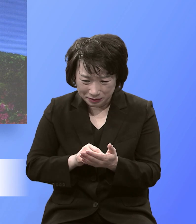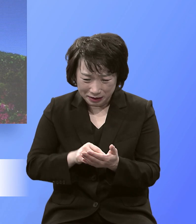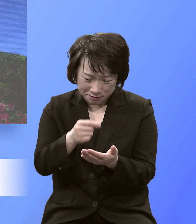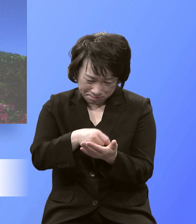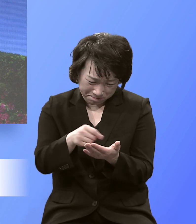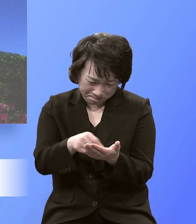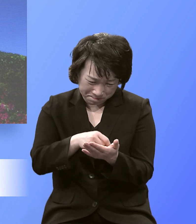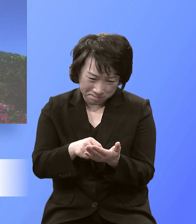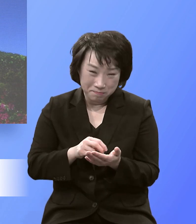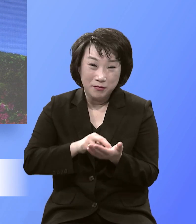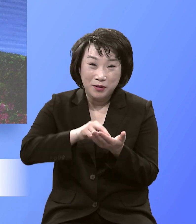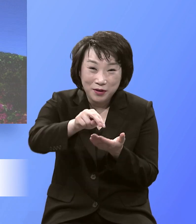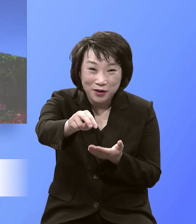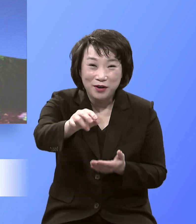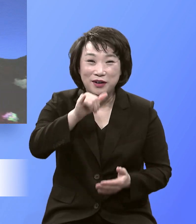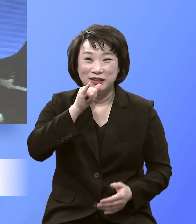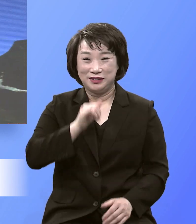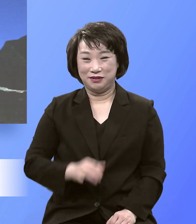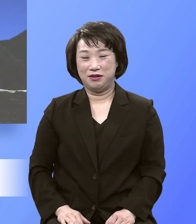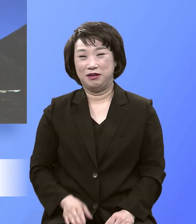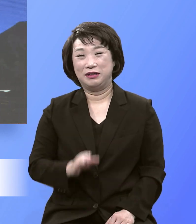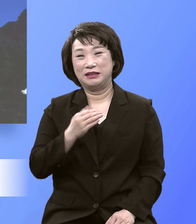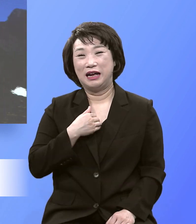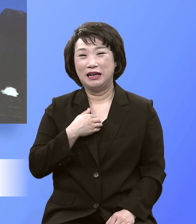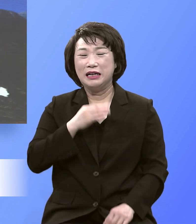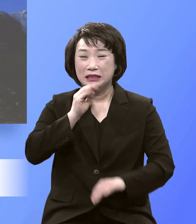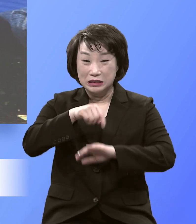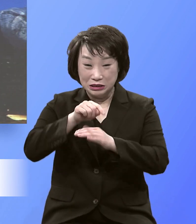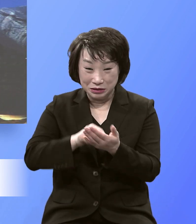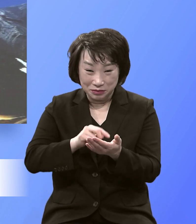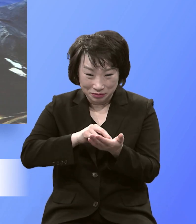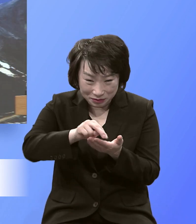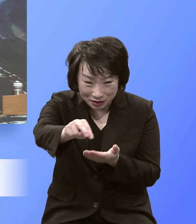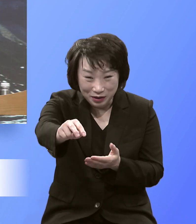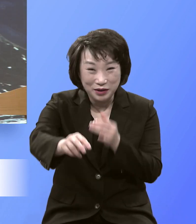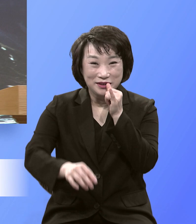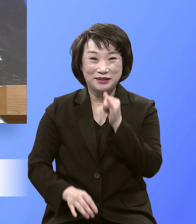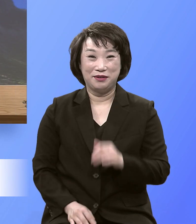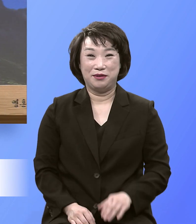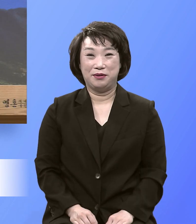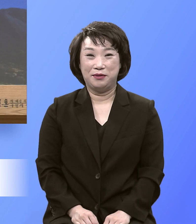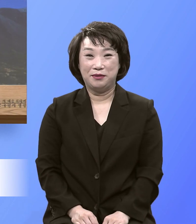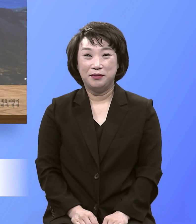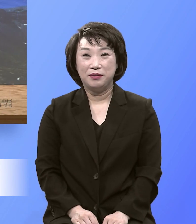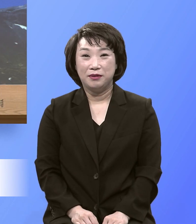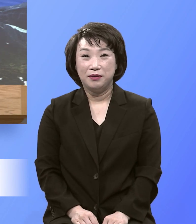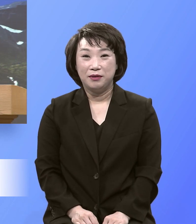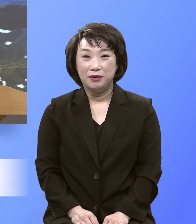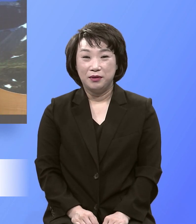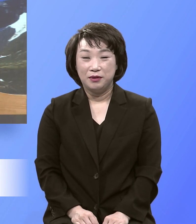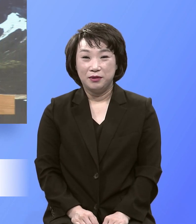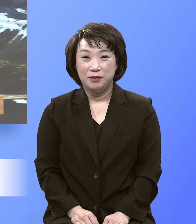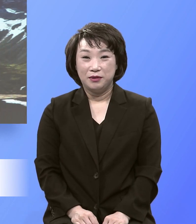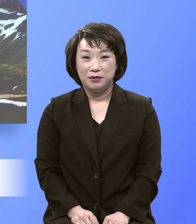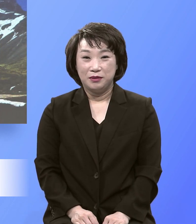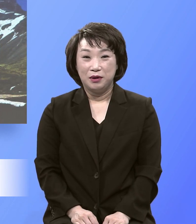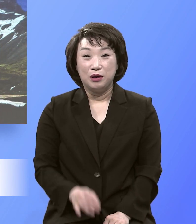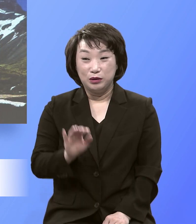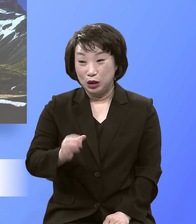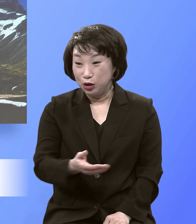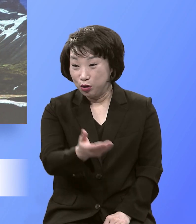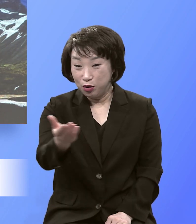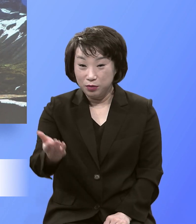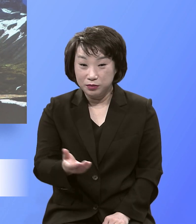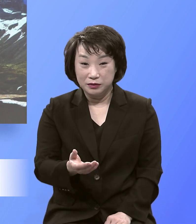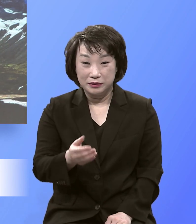진실을 말하는 거예요. 진실을 말하는 것입니다. 예. 그러니까